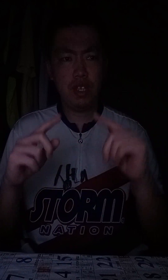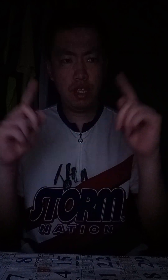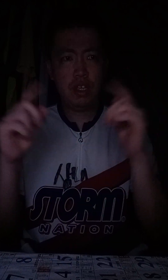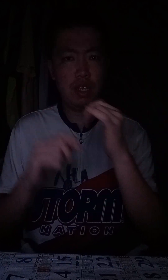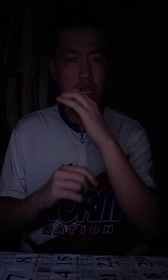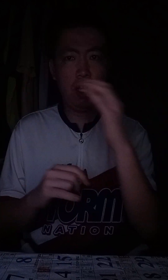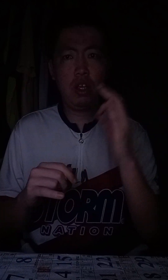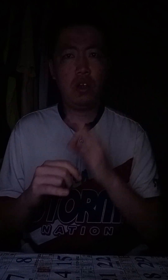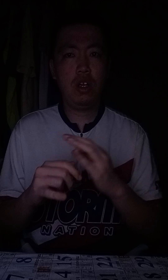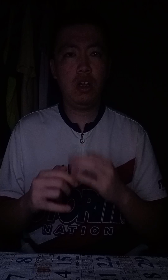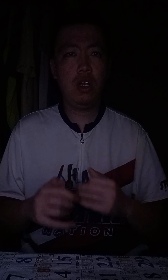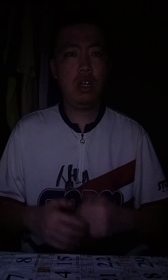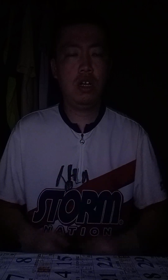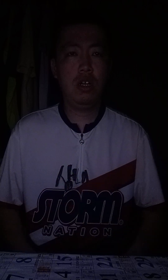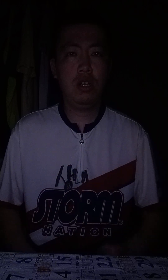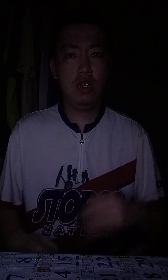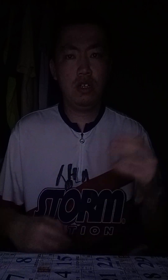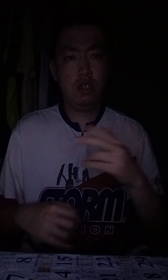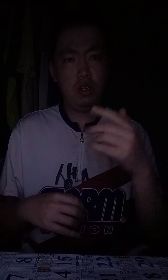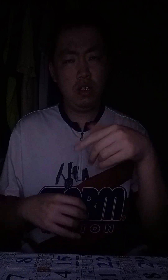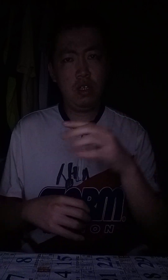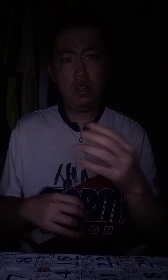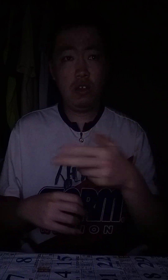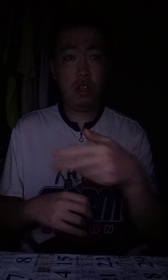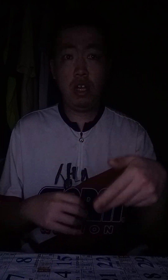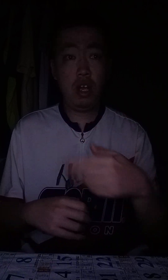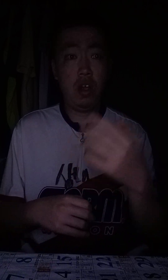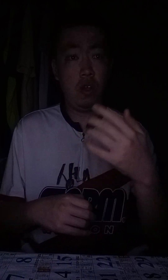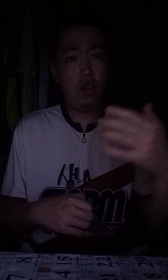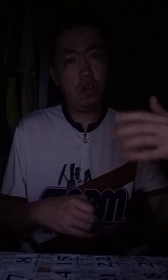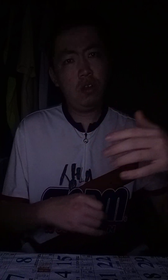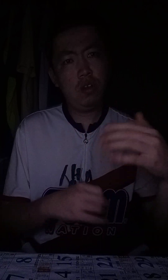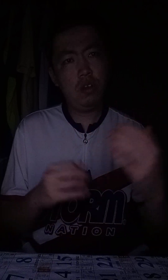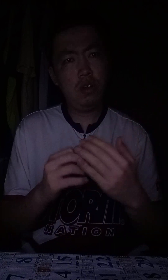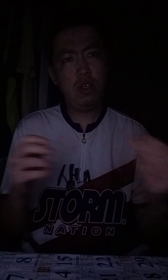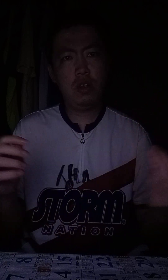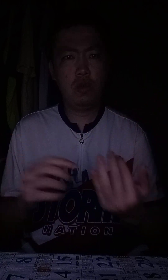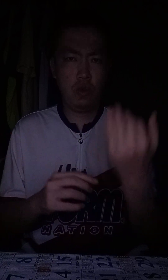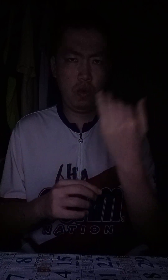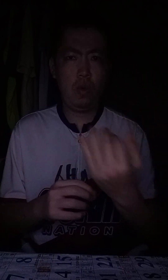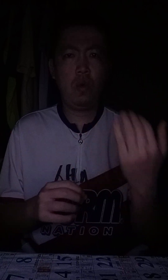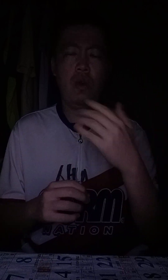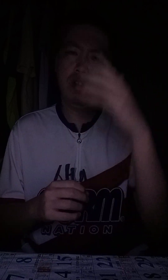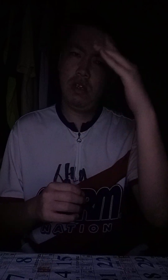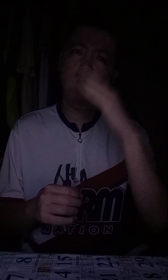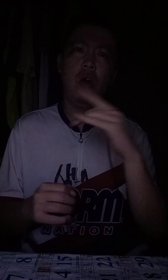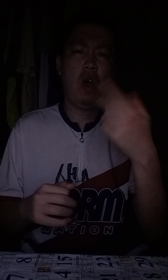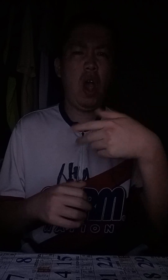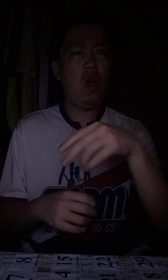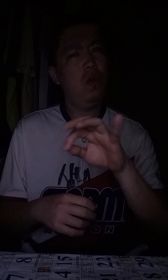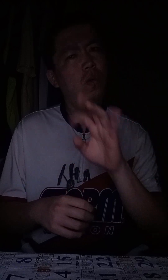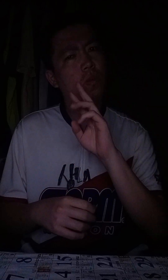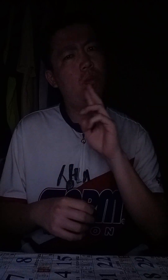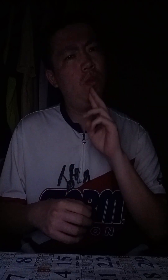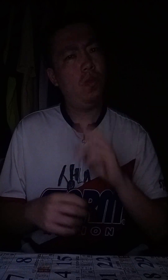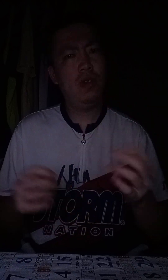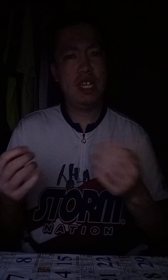이유에서입니다. 무엇보다 공영 차고지 문제가 해결되지 않고 있는 것이 가장 큰 걸림돌입니다. 시내버스 업체